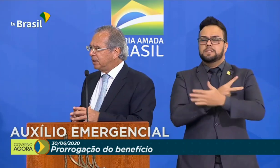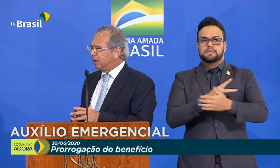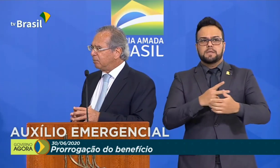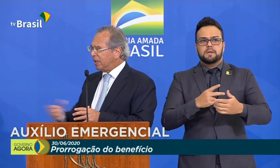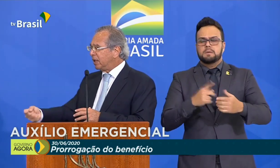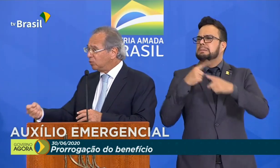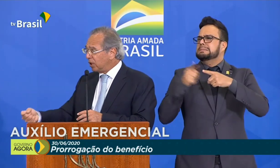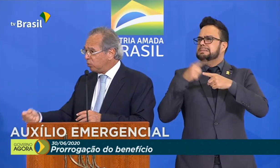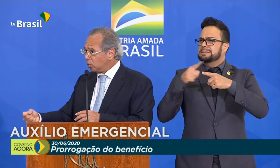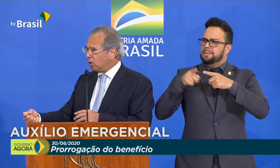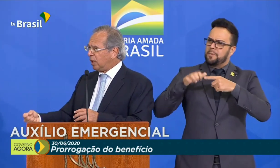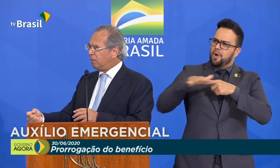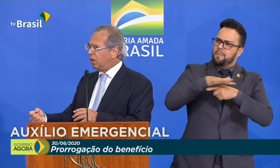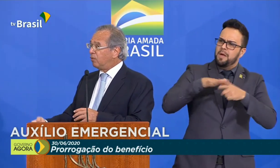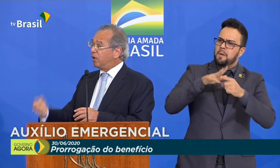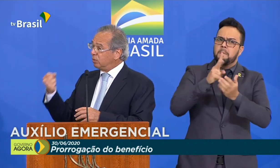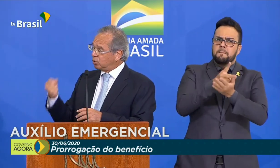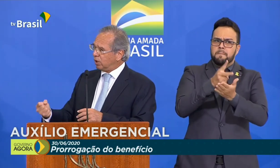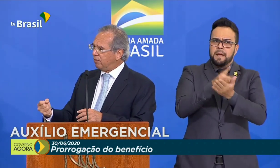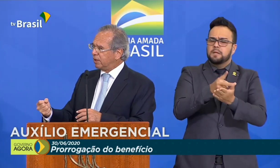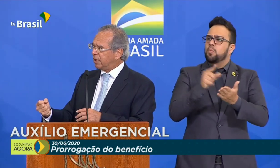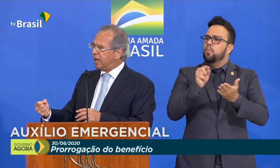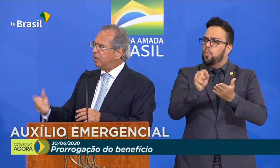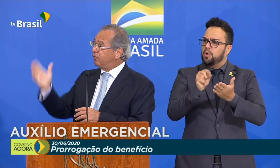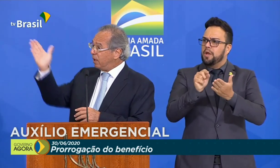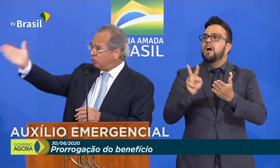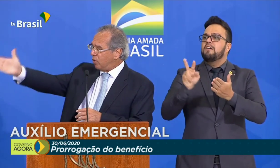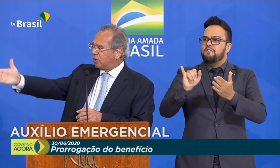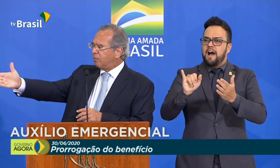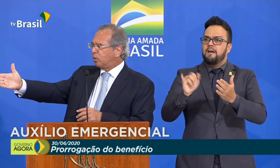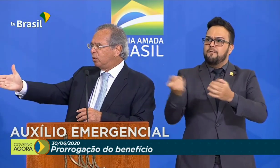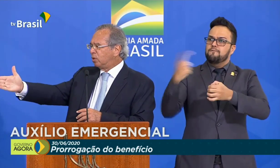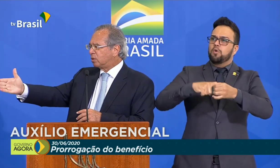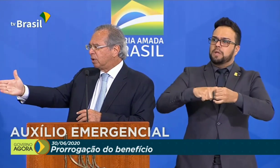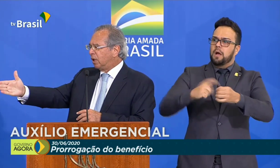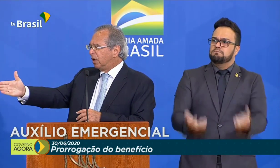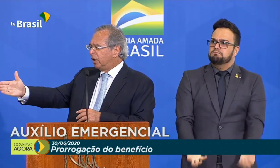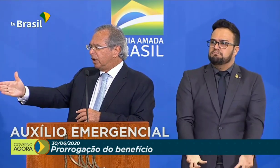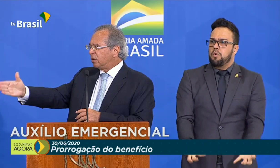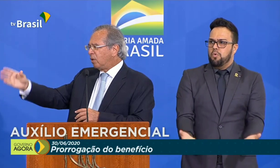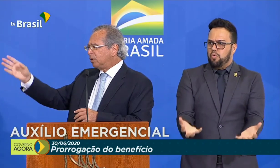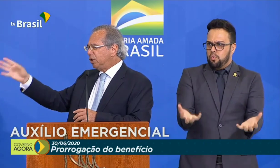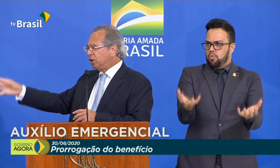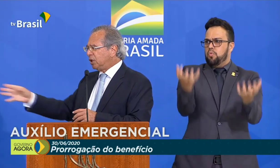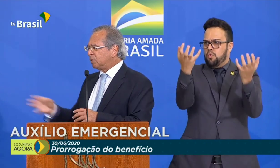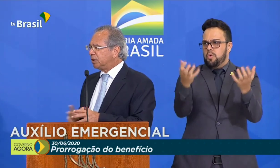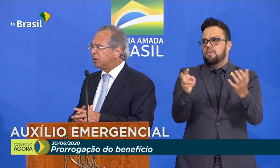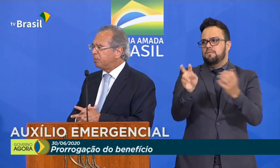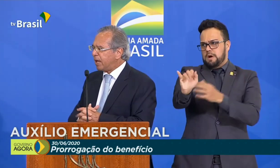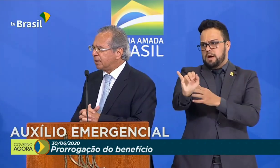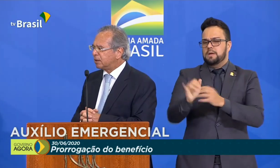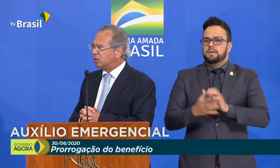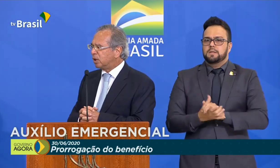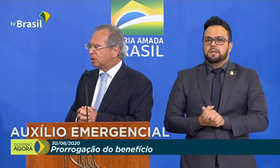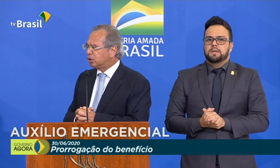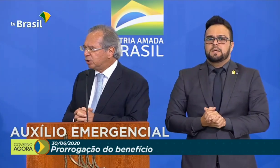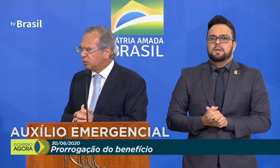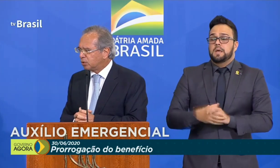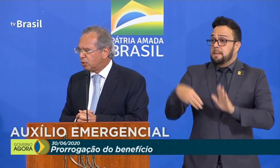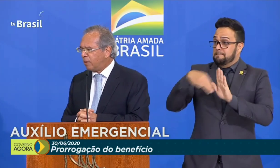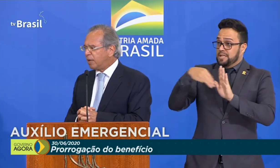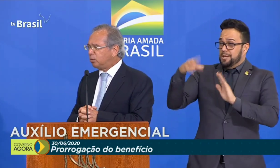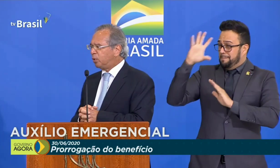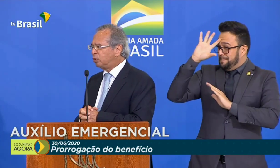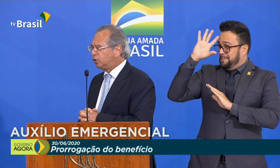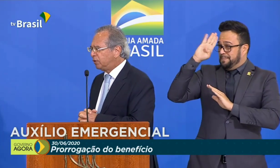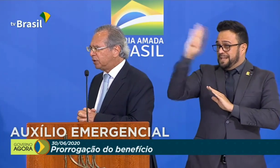fumaça, mas temos a bússola na mão, vamos nos levantar e vamos voltar para o curso. Então, as medidas principais que nós tínhamos